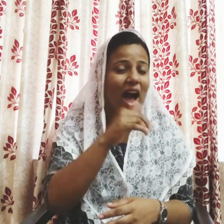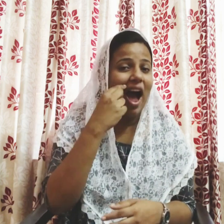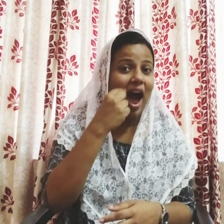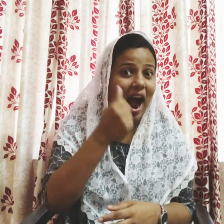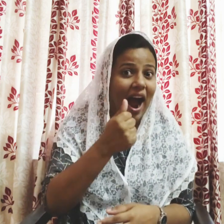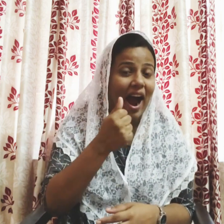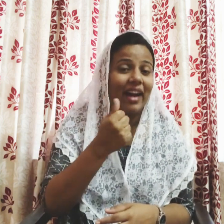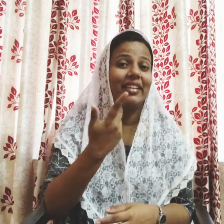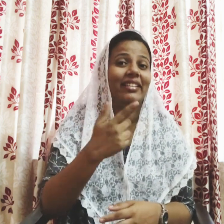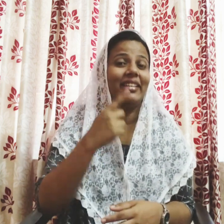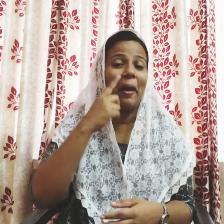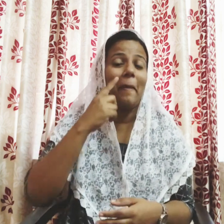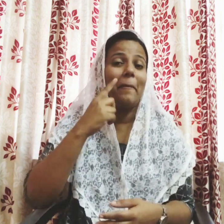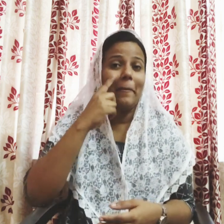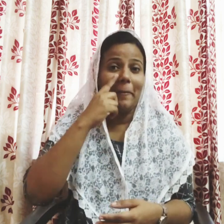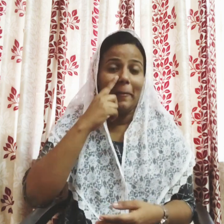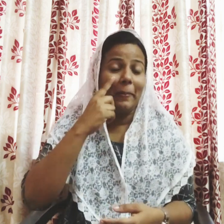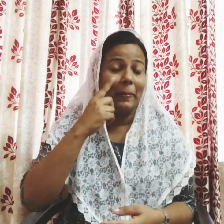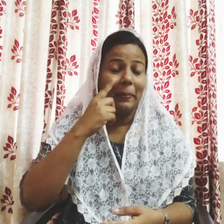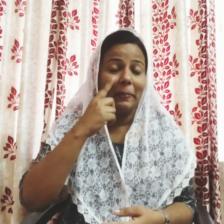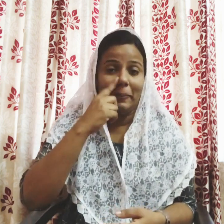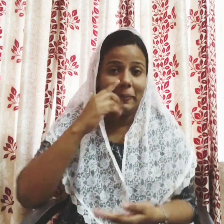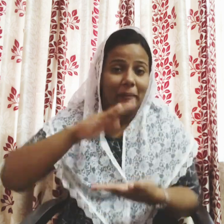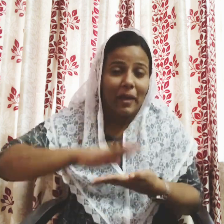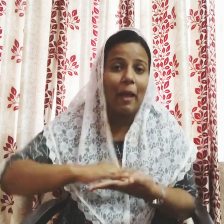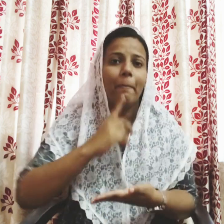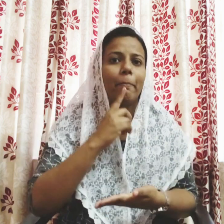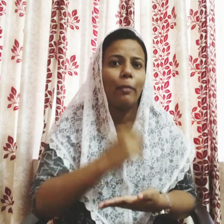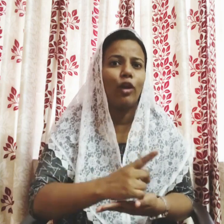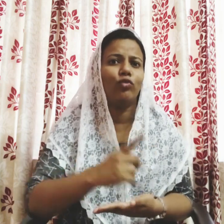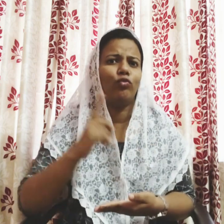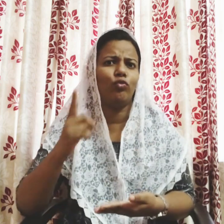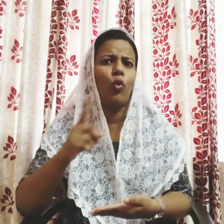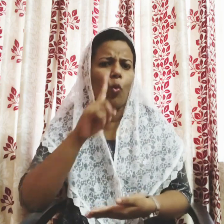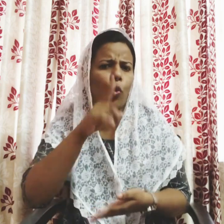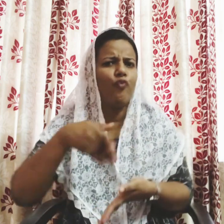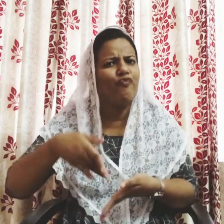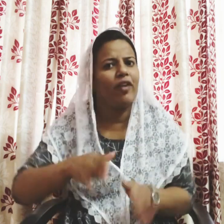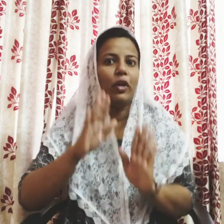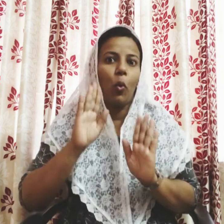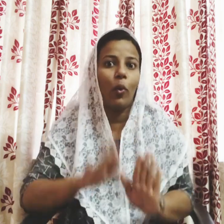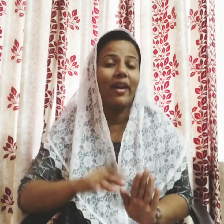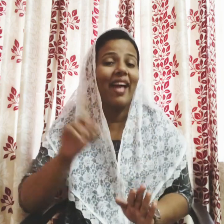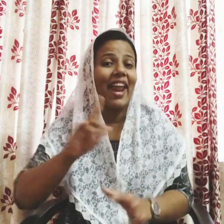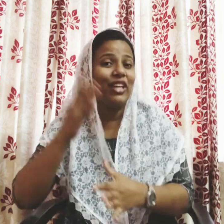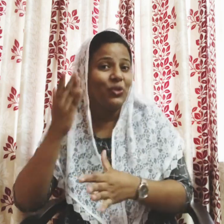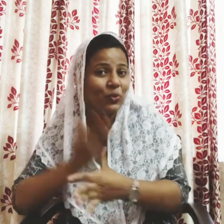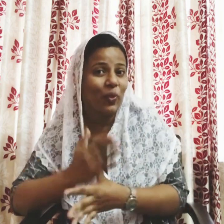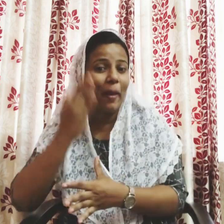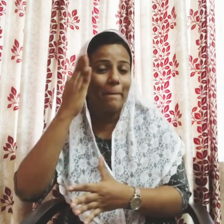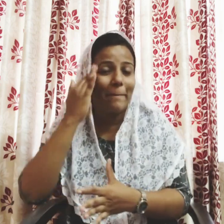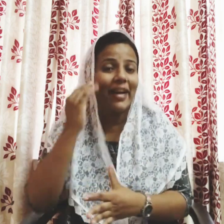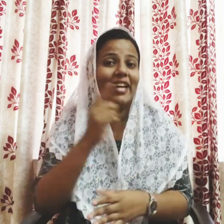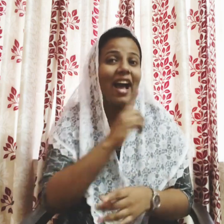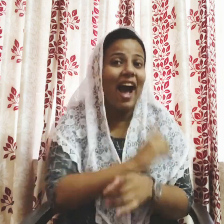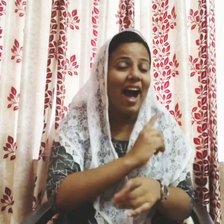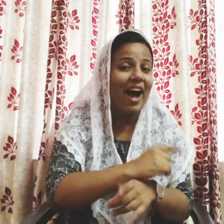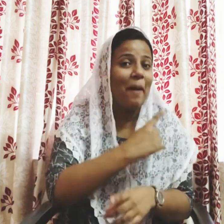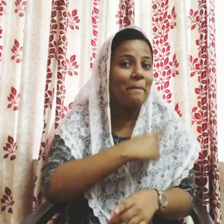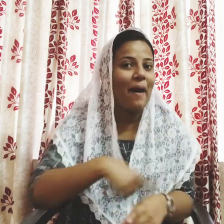ഈ പെണ്ണിനോടുള്ള ഡീൽ നല്ലതായതുകൊണ്ട്, അല്ലെങ്കിൽ ഇവിടെ ആയിരിക്കും യജമാനൻ കുഷ്ഠം പിടിച്ച് അവിടെ ഇരിക്കട്ടെ, പക്ഷേ ഈ യജമാനൻ നല്ല